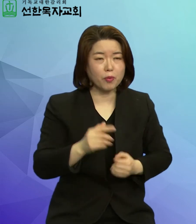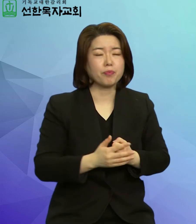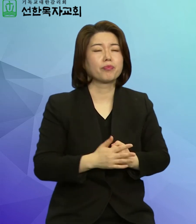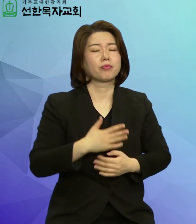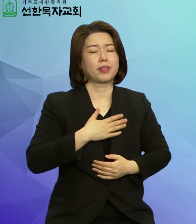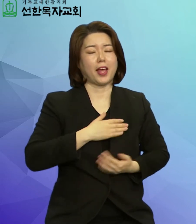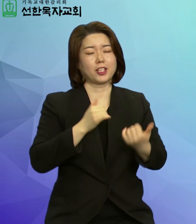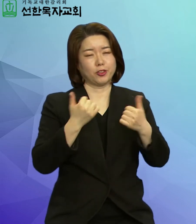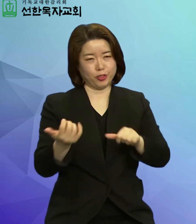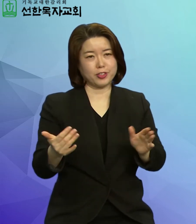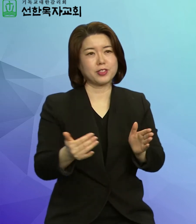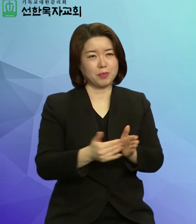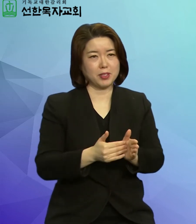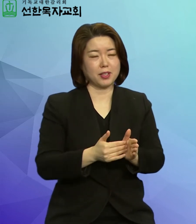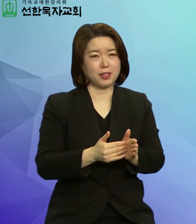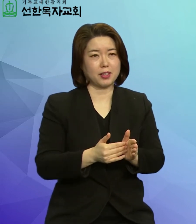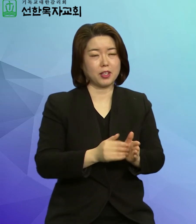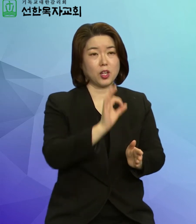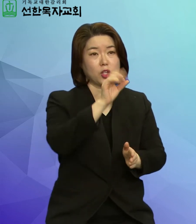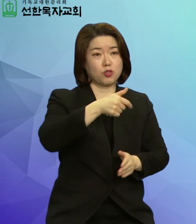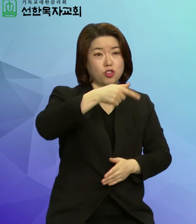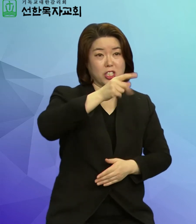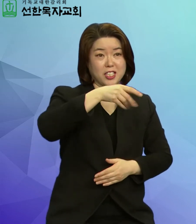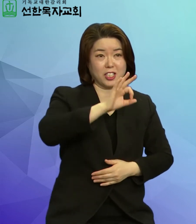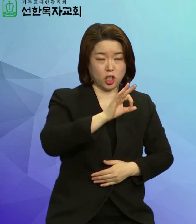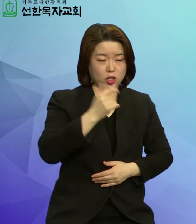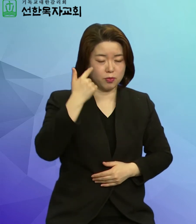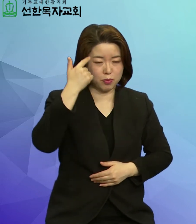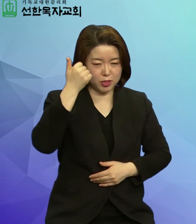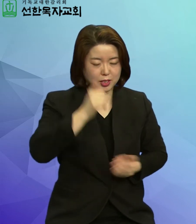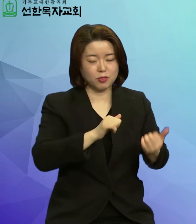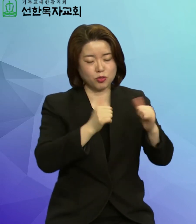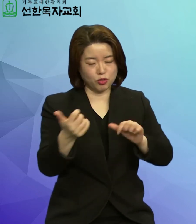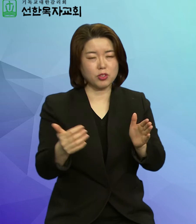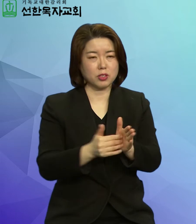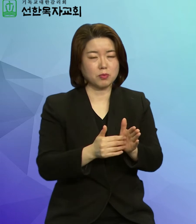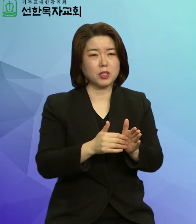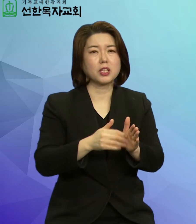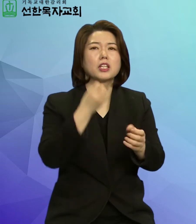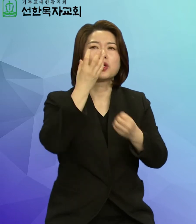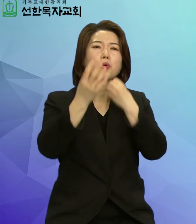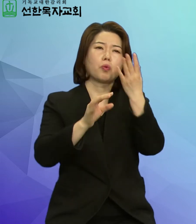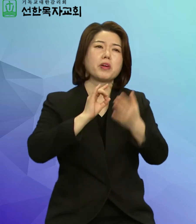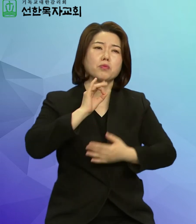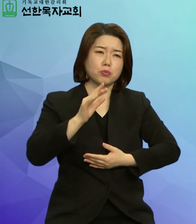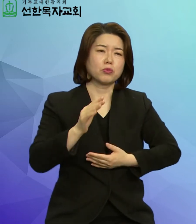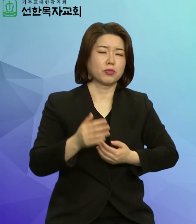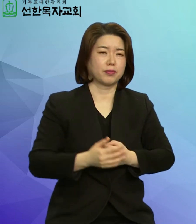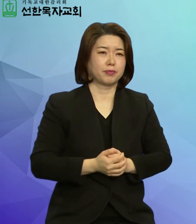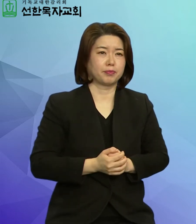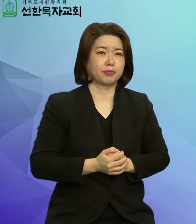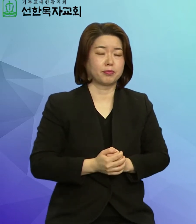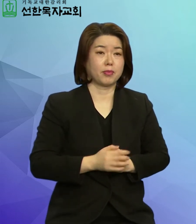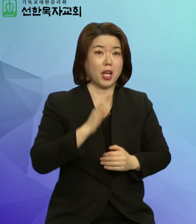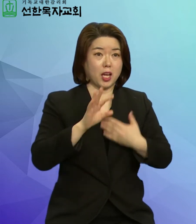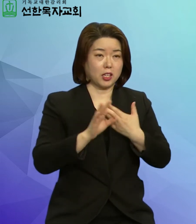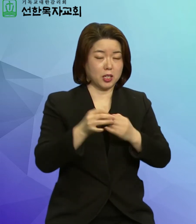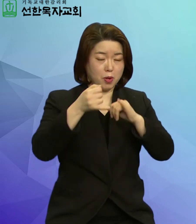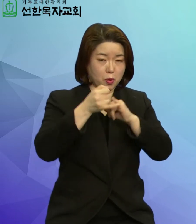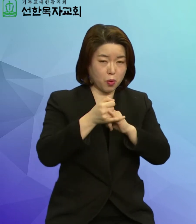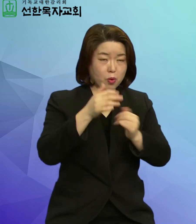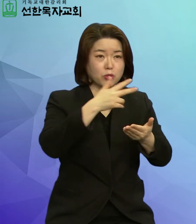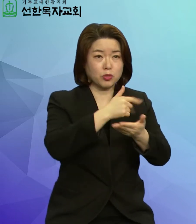고백이 나는 죽었습니다. 유기성은 죽었습니다. 그 고백밖에 없어요.